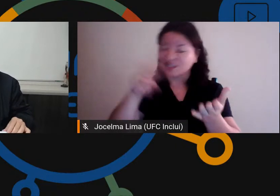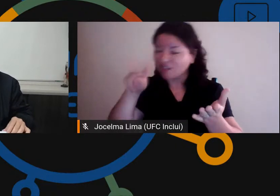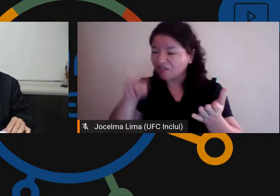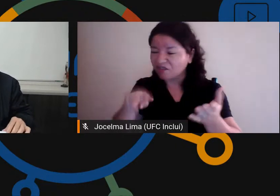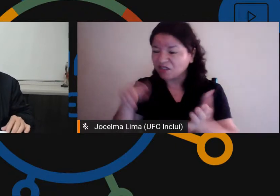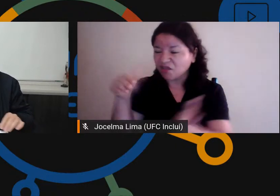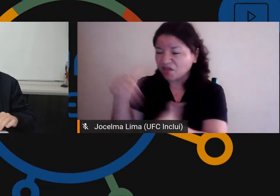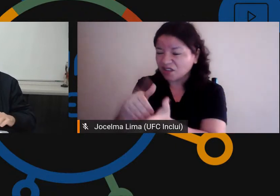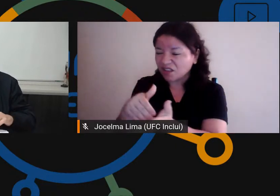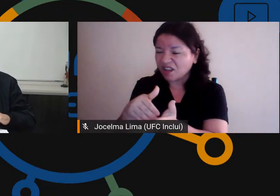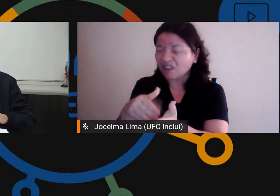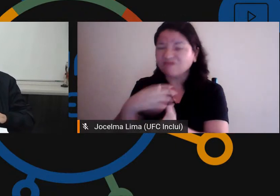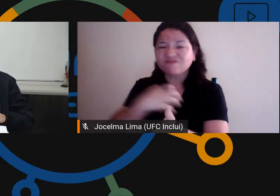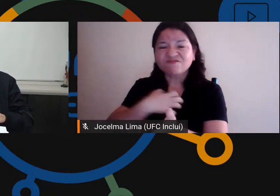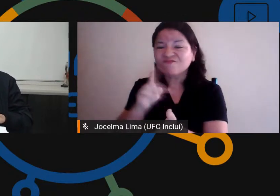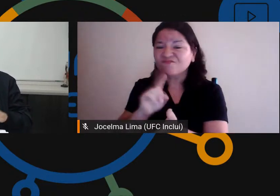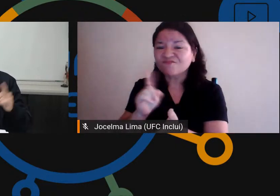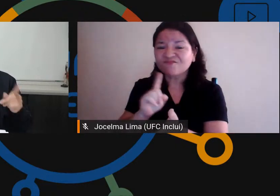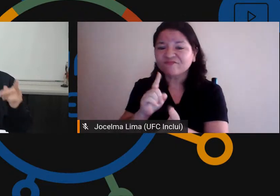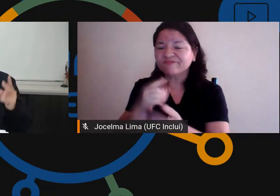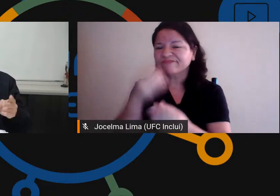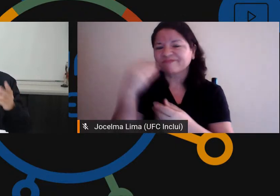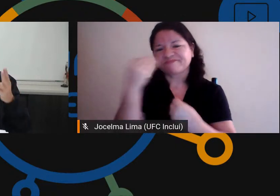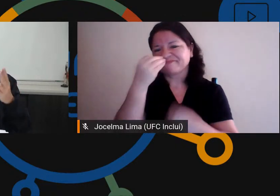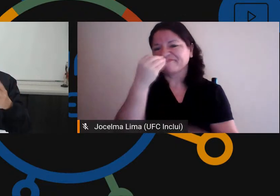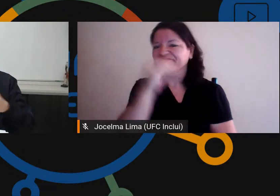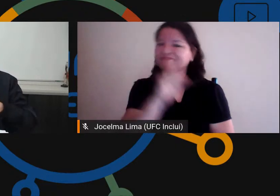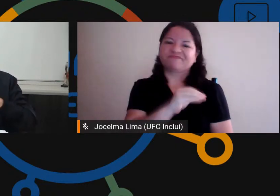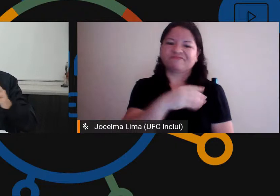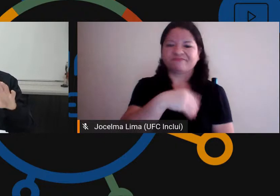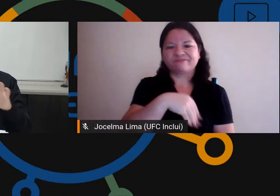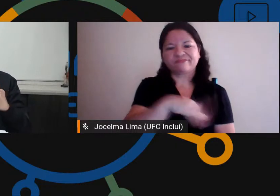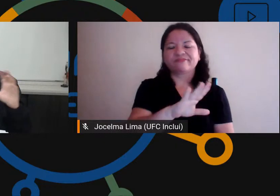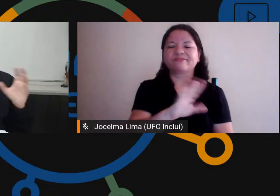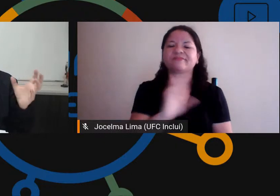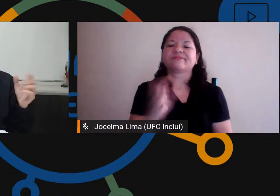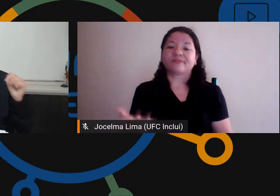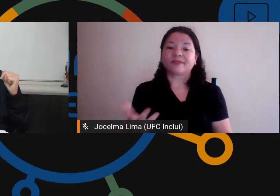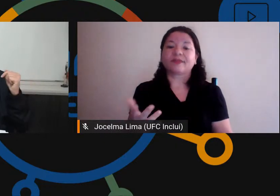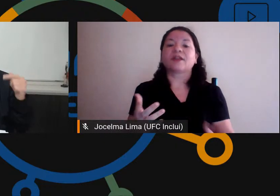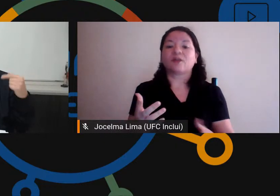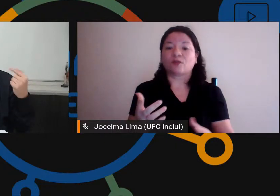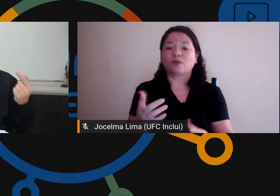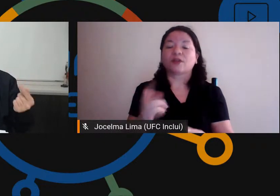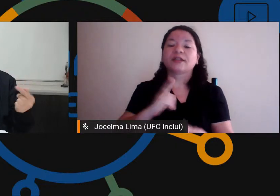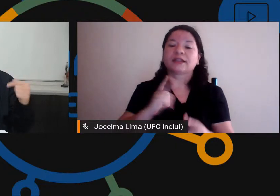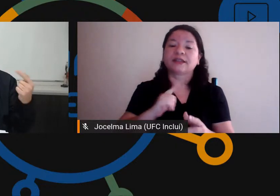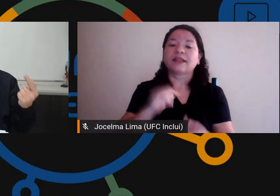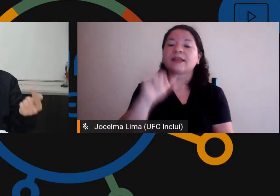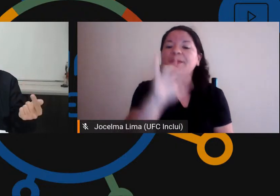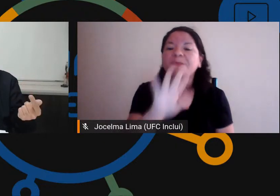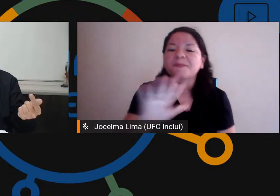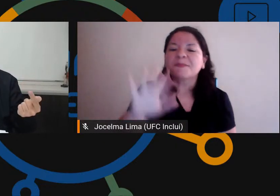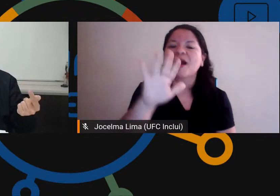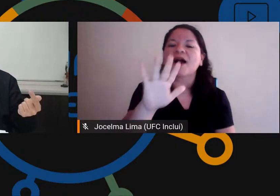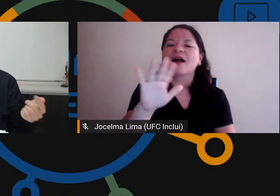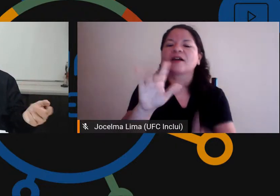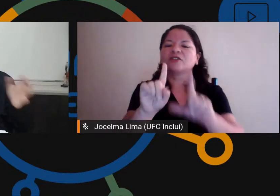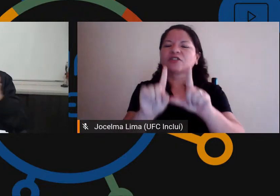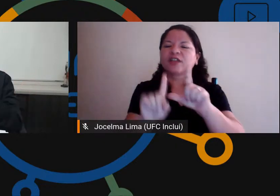pontos importantes, tá? Então, título, resumo e figuras e tabelas têm a ver com visibilidade do